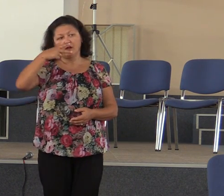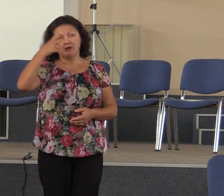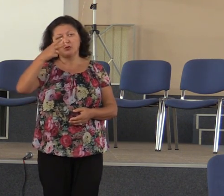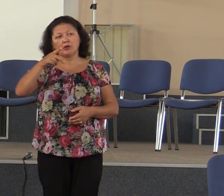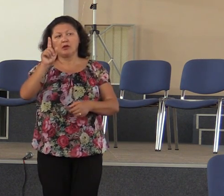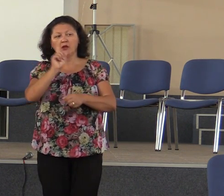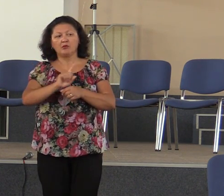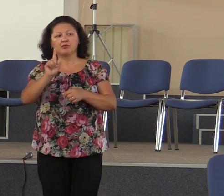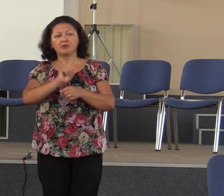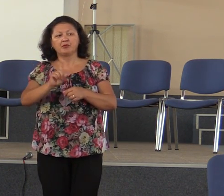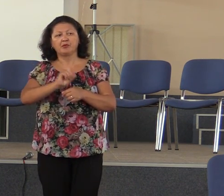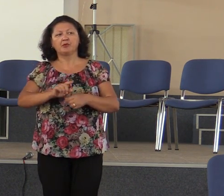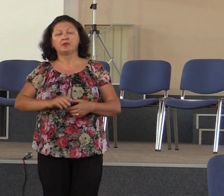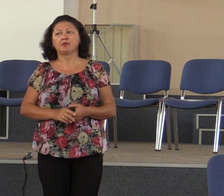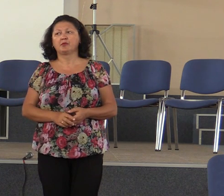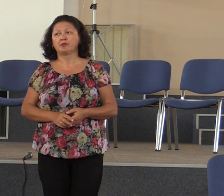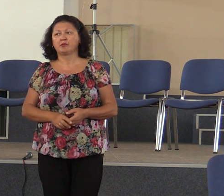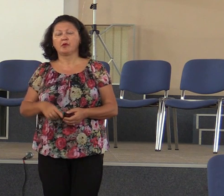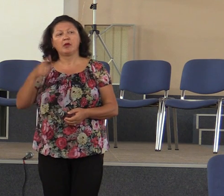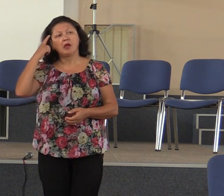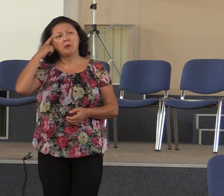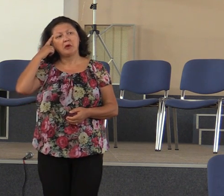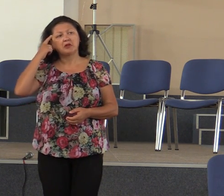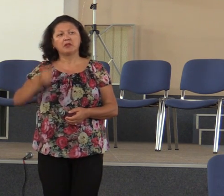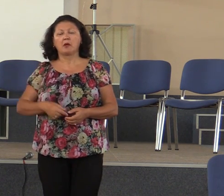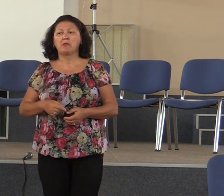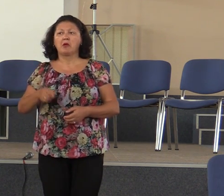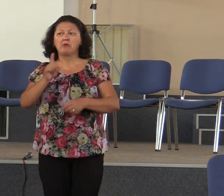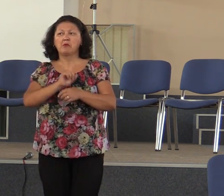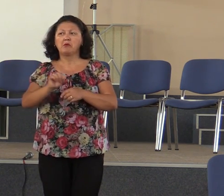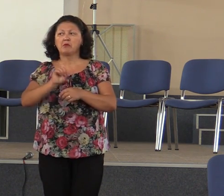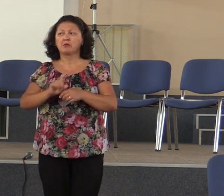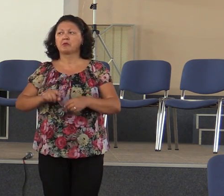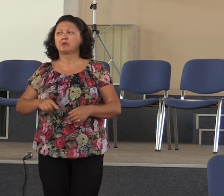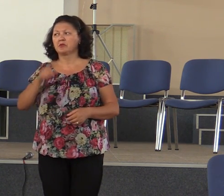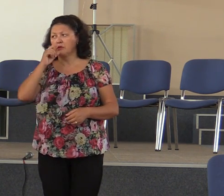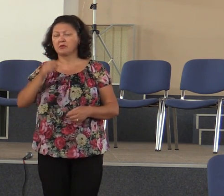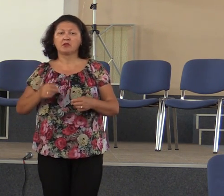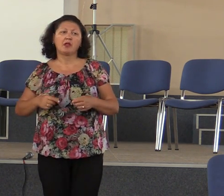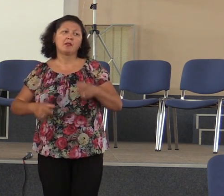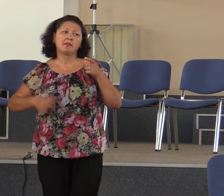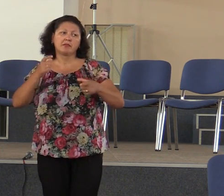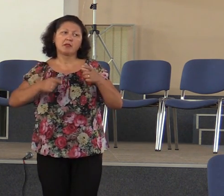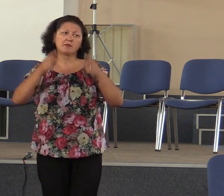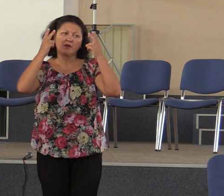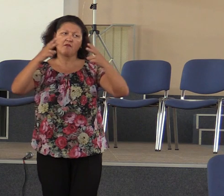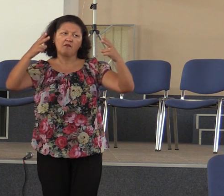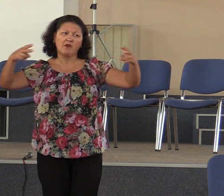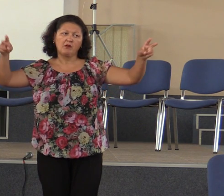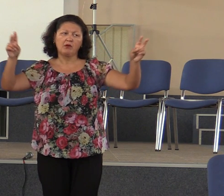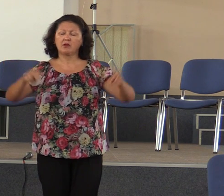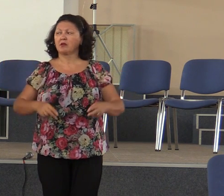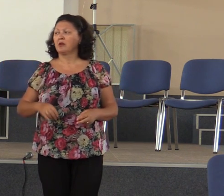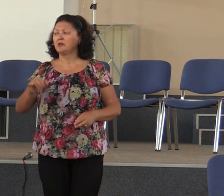să vi-l spun, mă gândeam la un anumit lucru. S-a vorbit despre valoare și un frate a